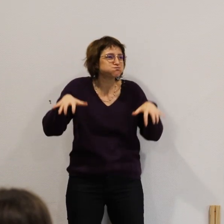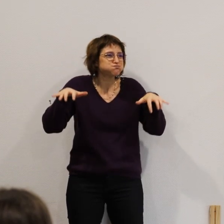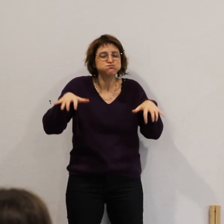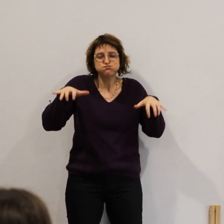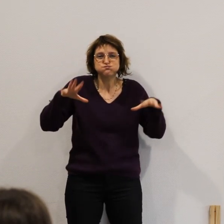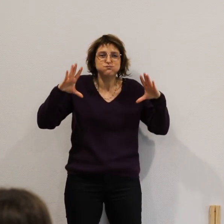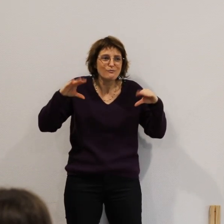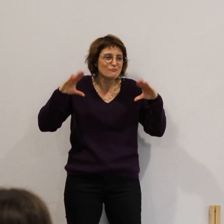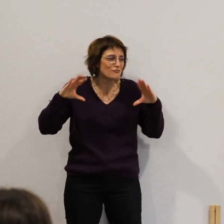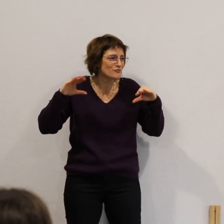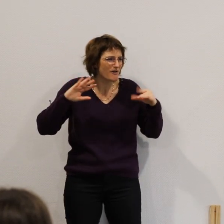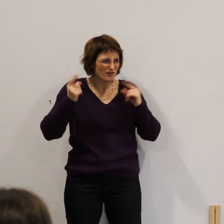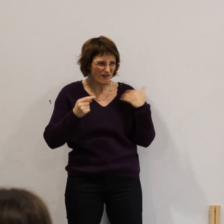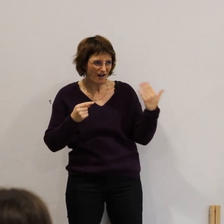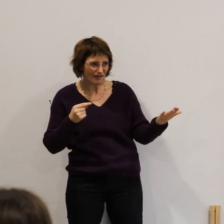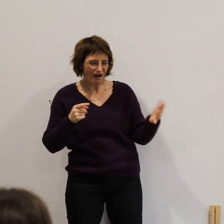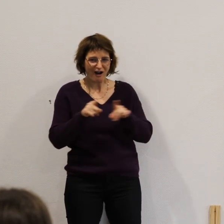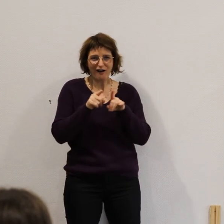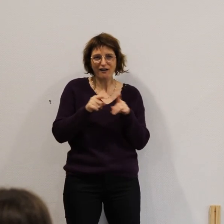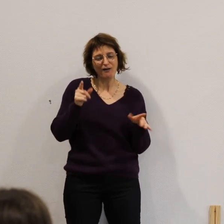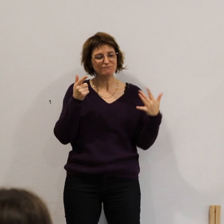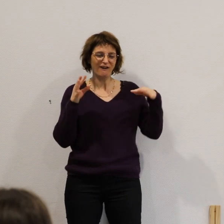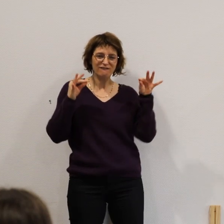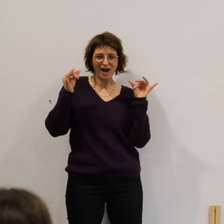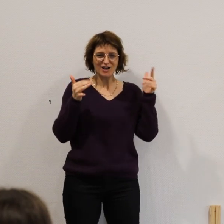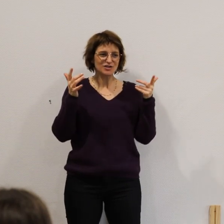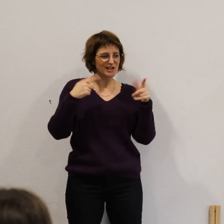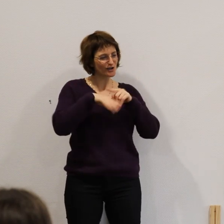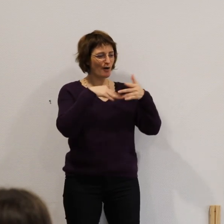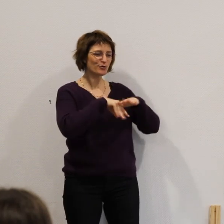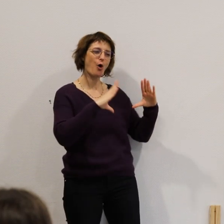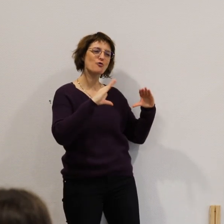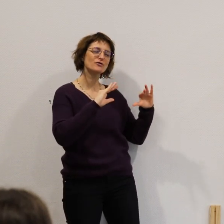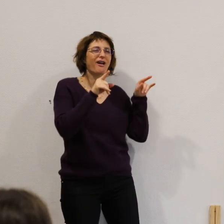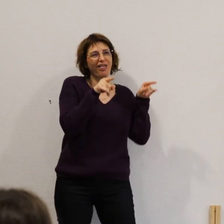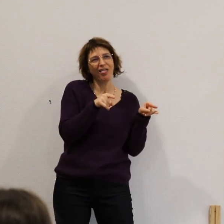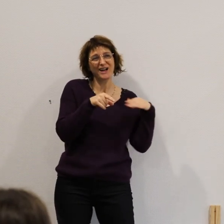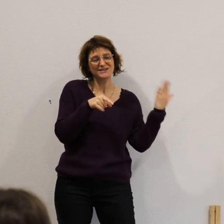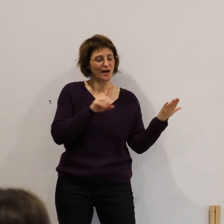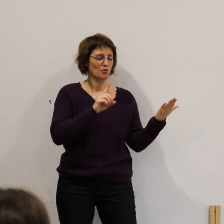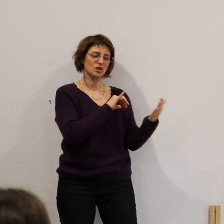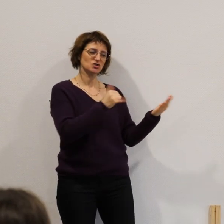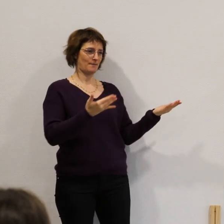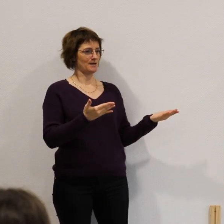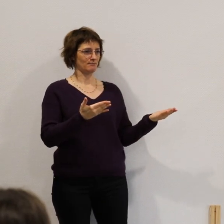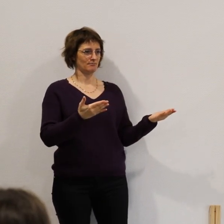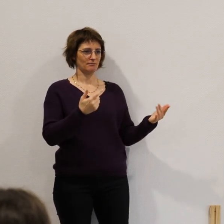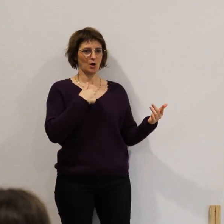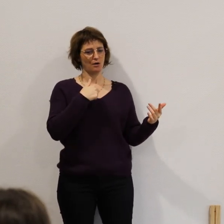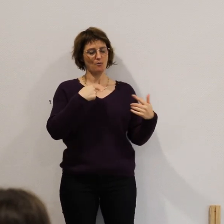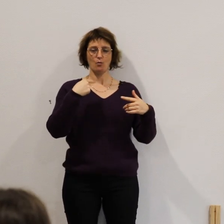un de ces gros matous tout mous, un de ces chats délicats qui colonisent les coussins et les sofas. Je n'ai ni maître ni